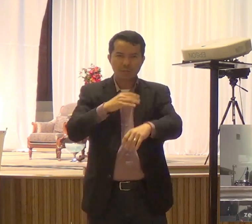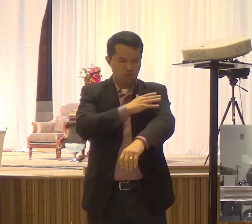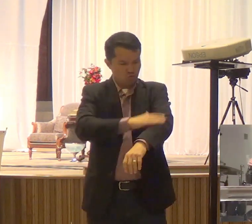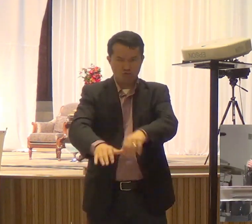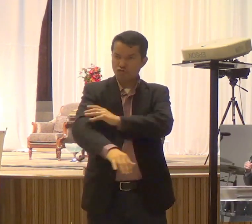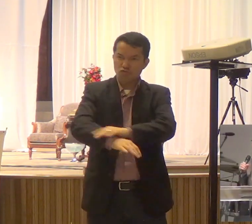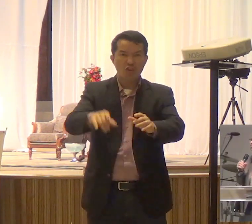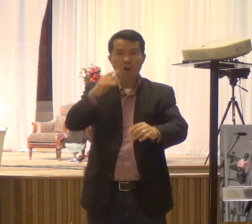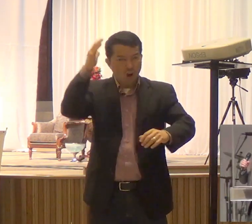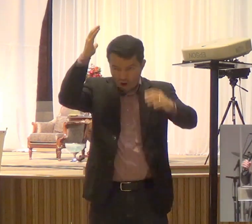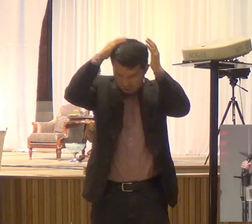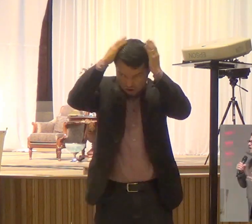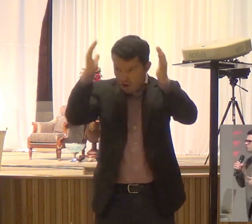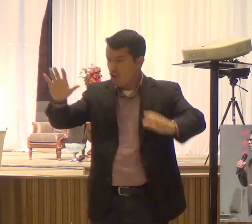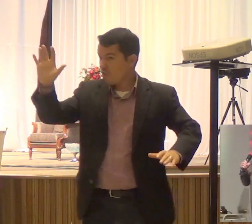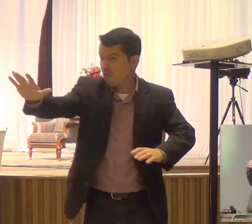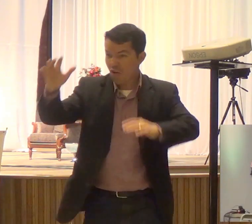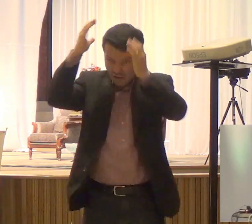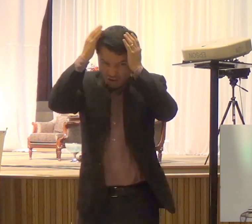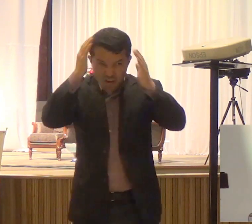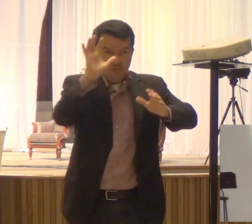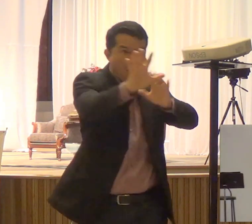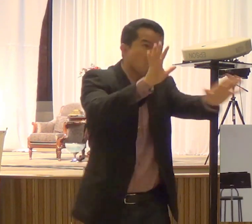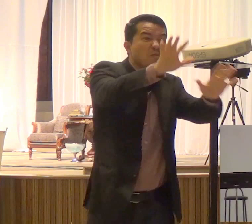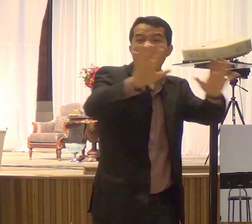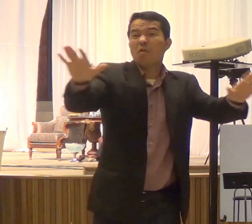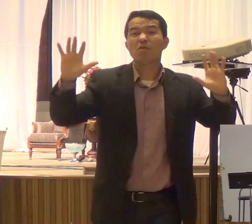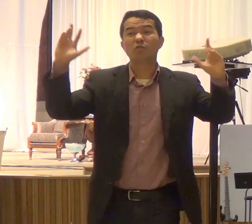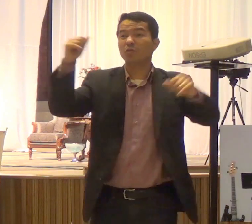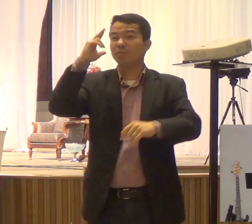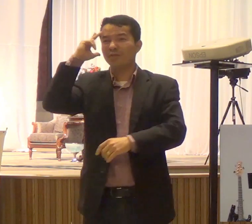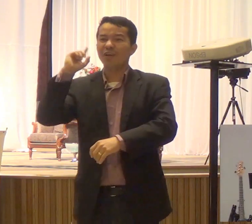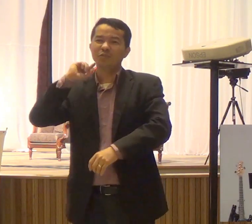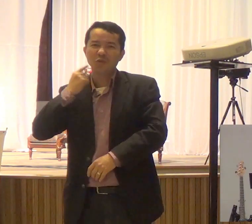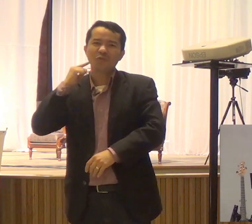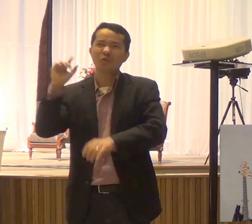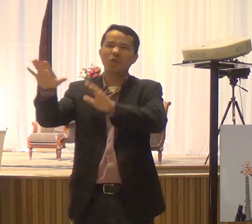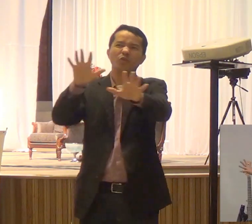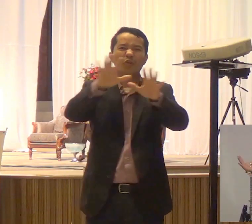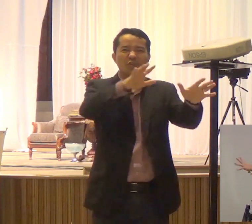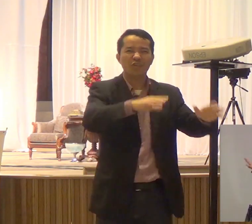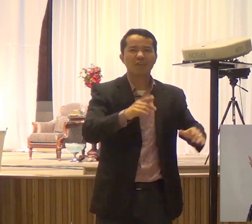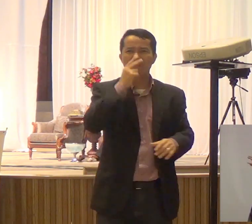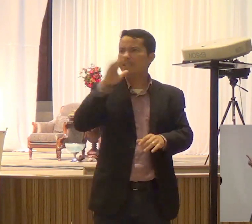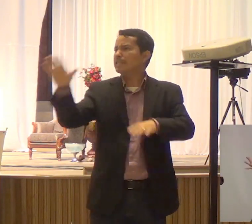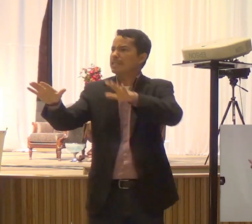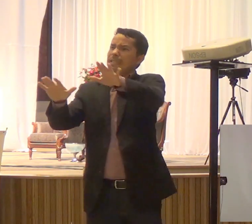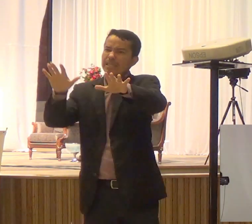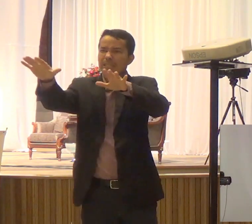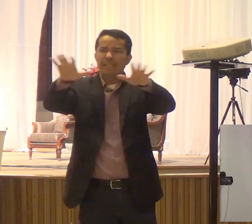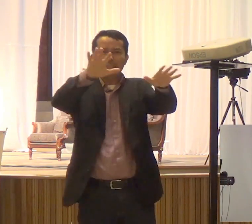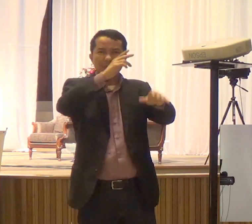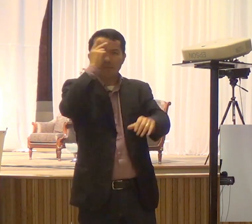olha, quando você está cheio do Espírito Santo de Deus, quando você está vivendo a vontade de Deus para a tua vida, é isso que precisa acontecer. E ele saía tocando